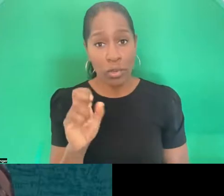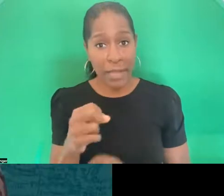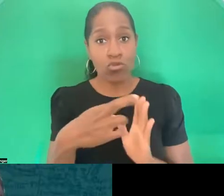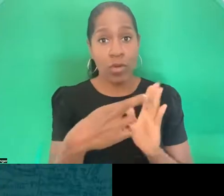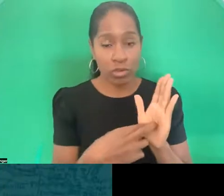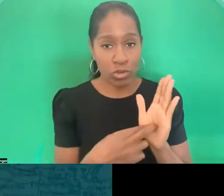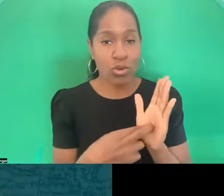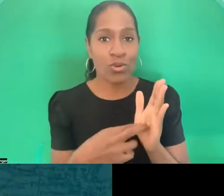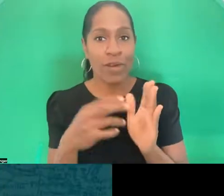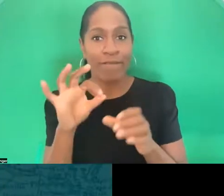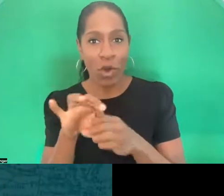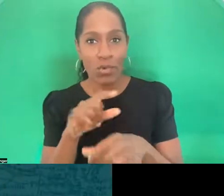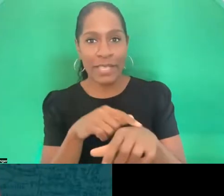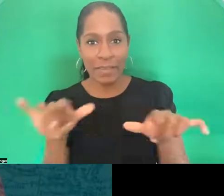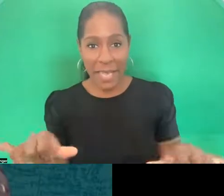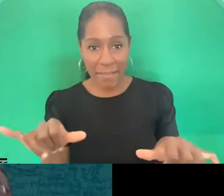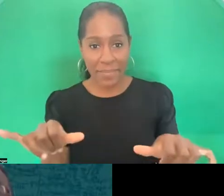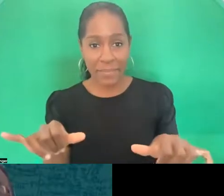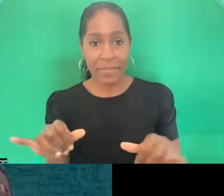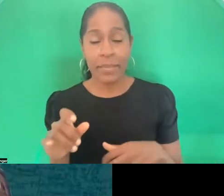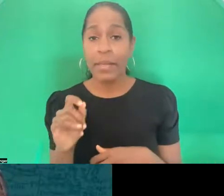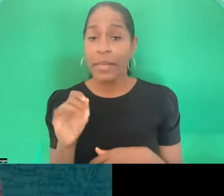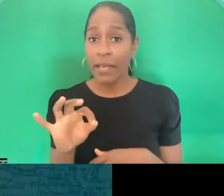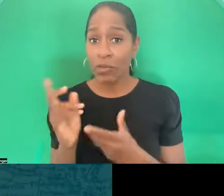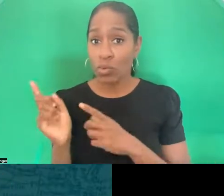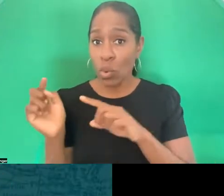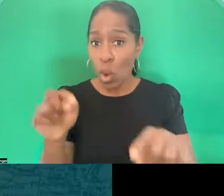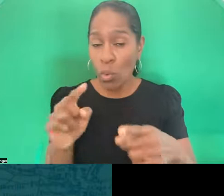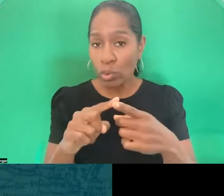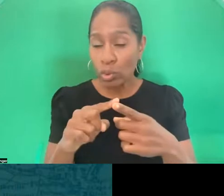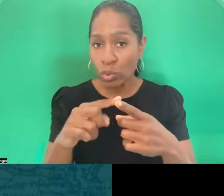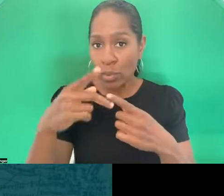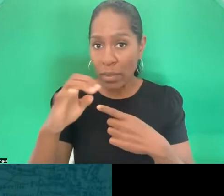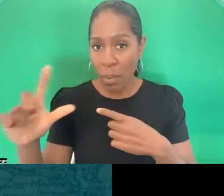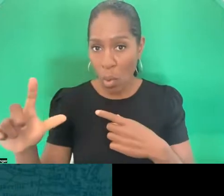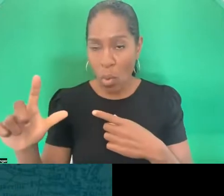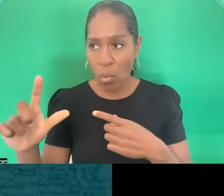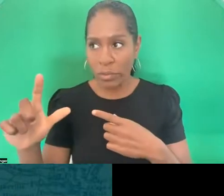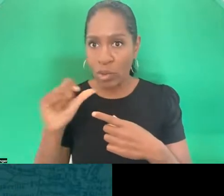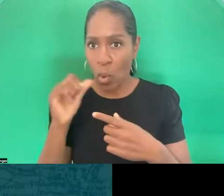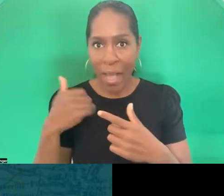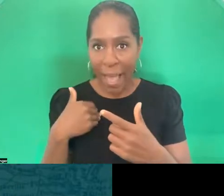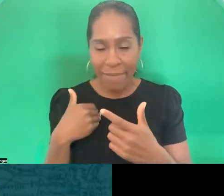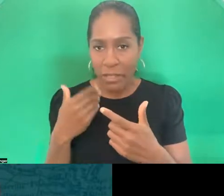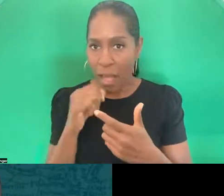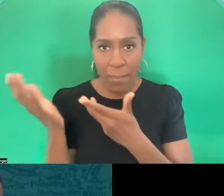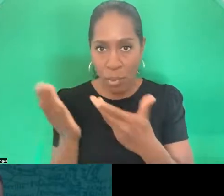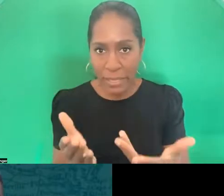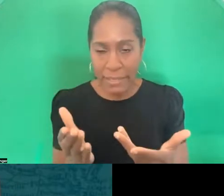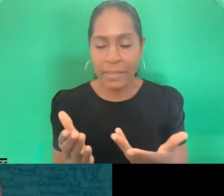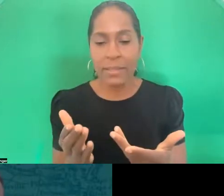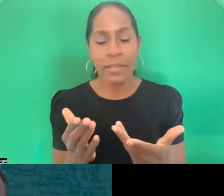se pueden restar para votar Y si van a lograr dotación no lo tienen pueden votar profesoramente y después traer esa información